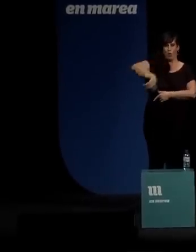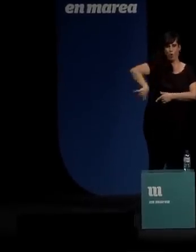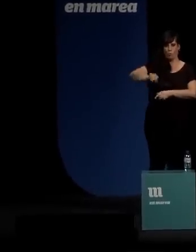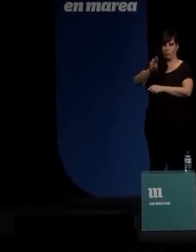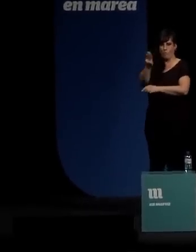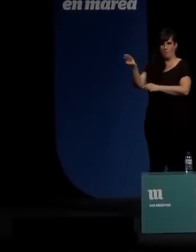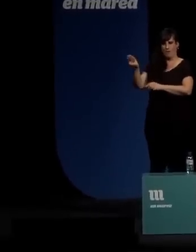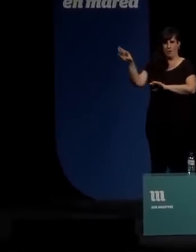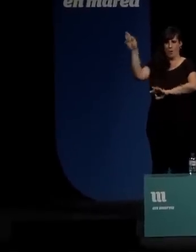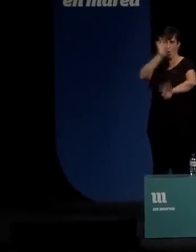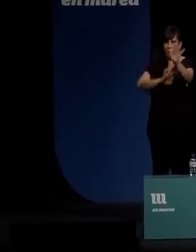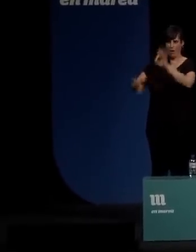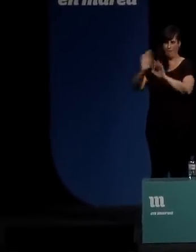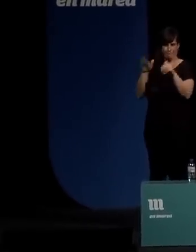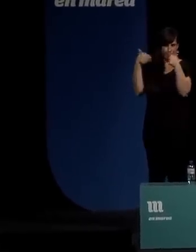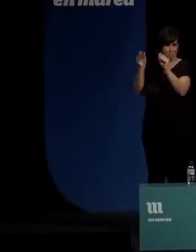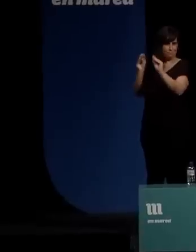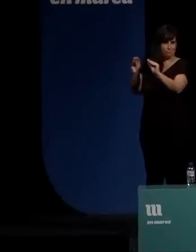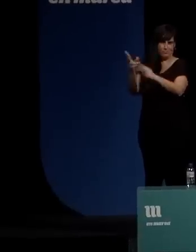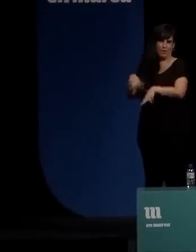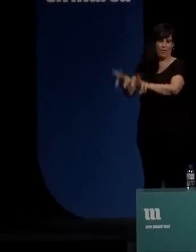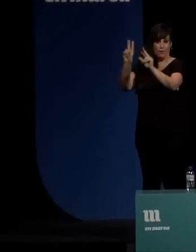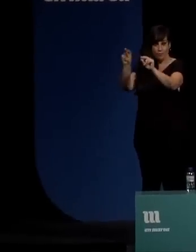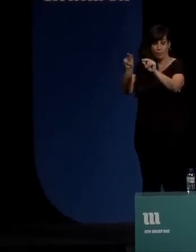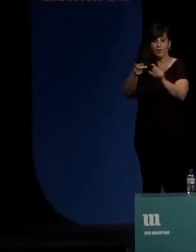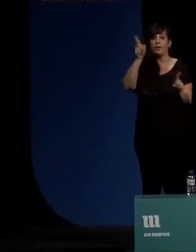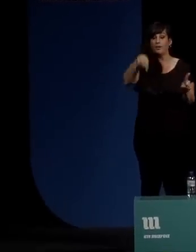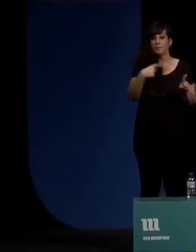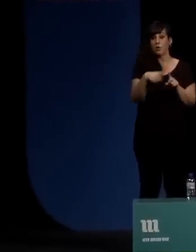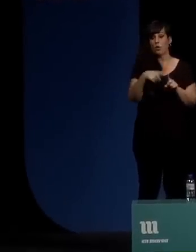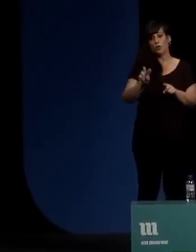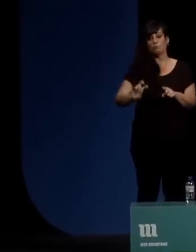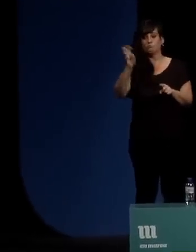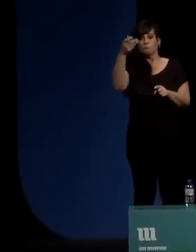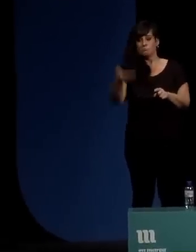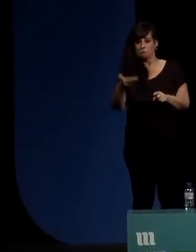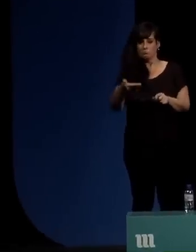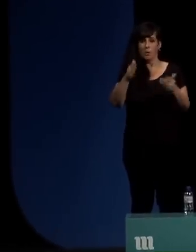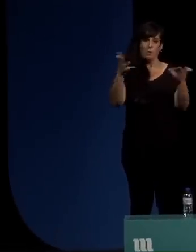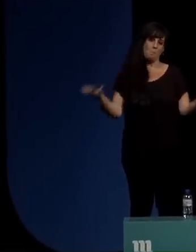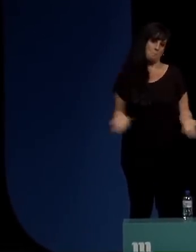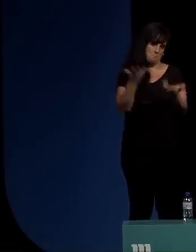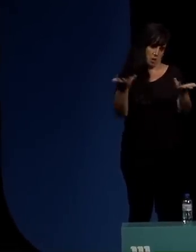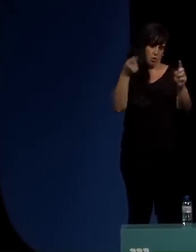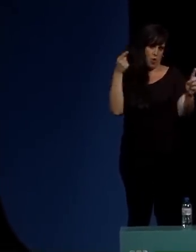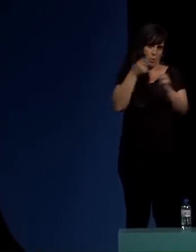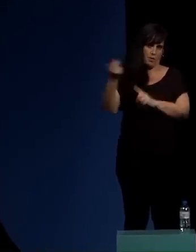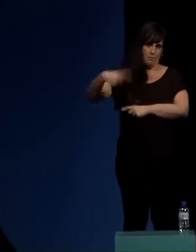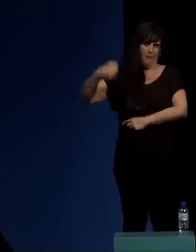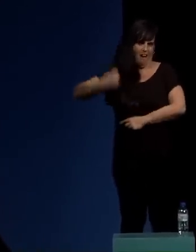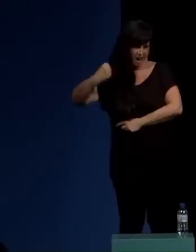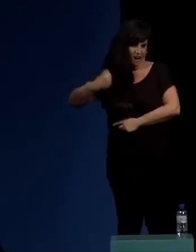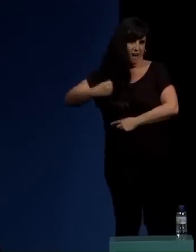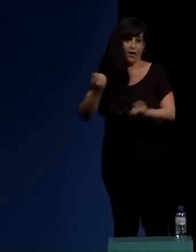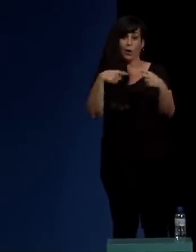da mafia organizada do Partido Popular. Pero tamén para cousas que ao mellor non parecen tan trascendentais, que para que rabeen un pouco como rabearon cando